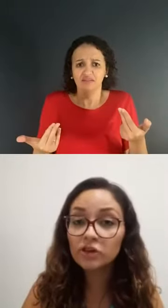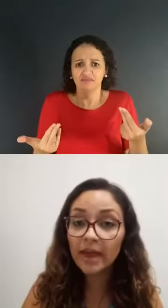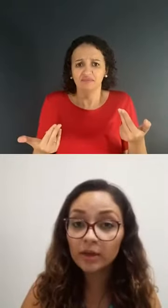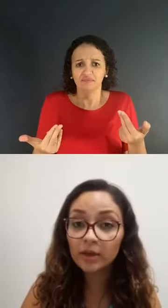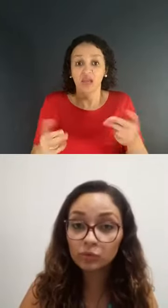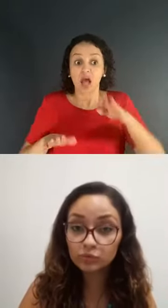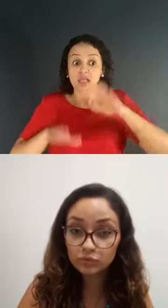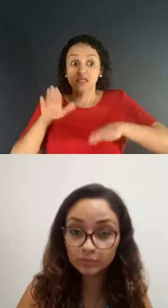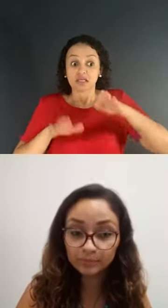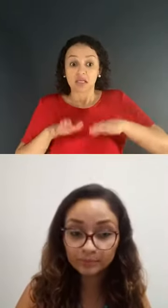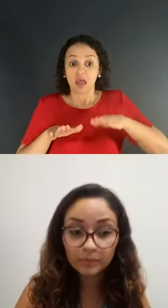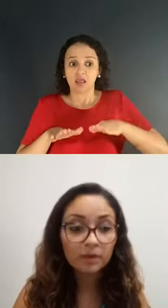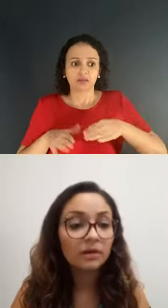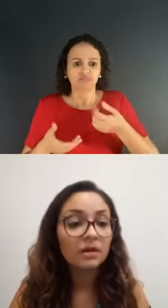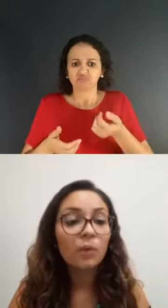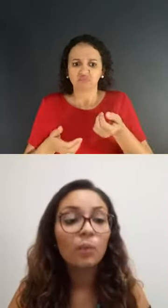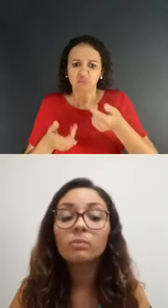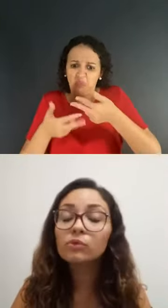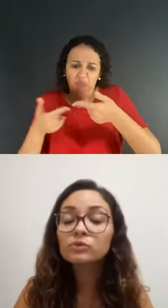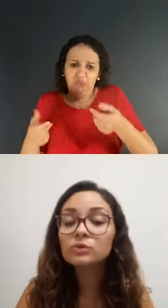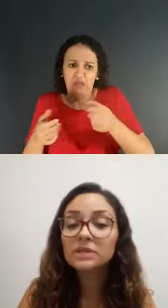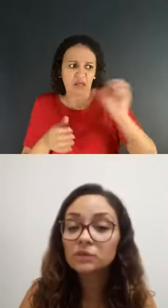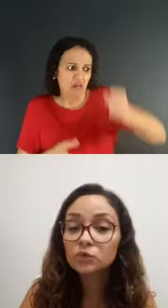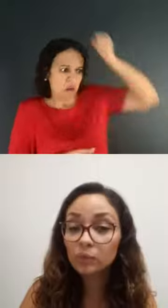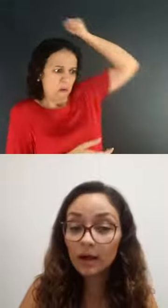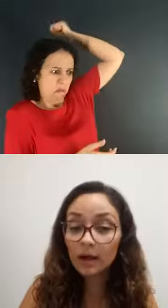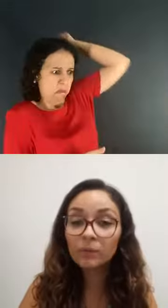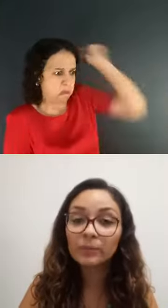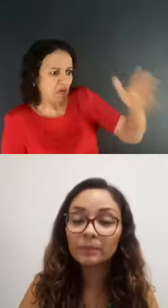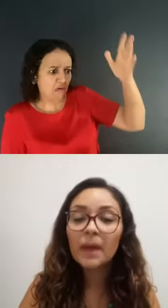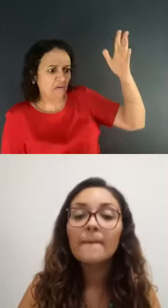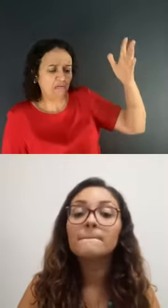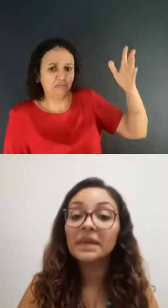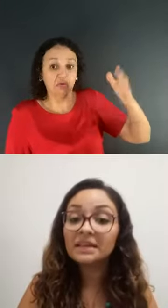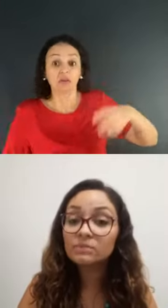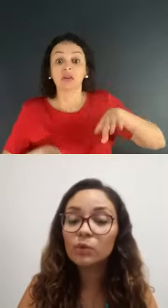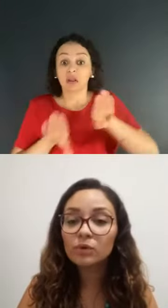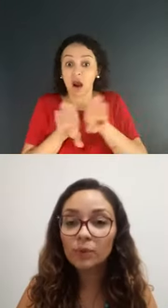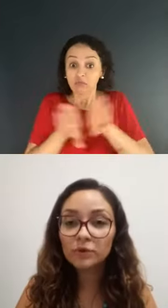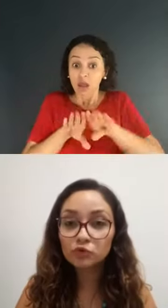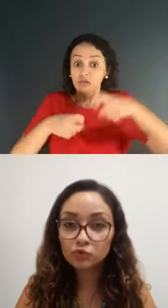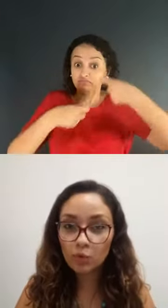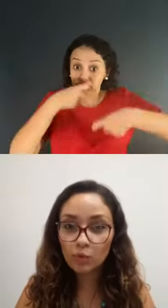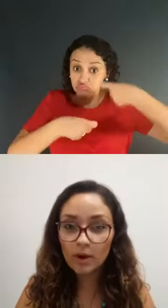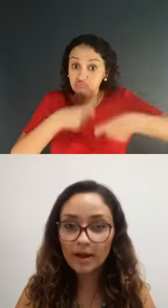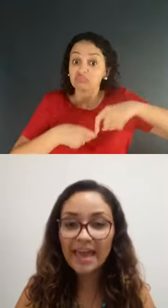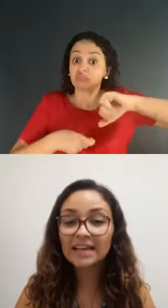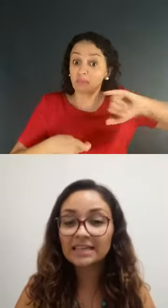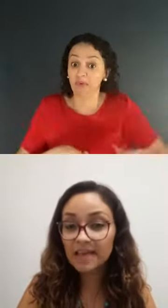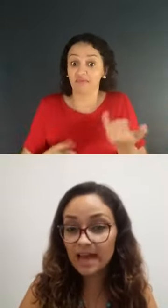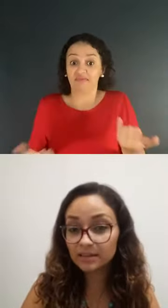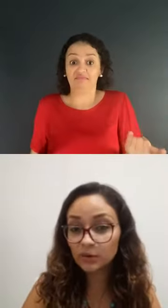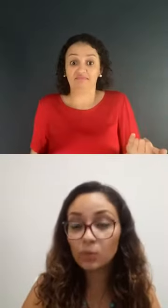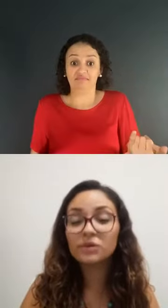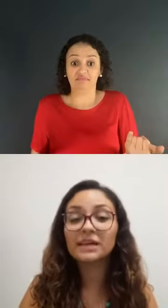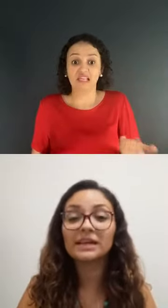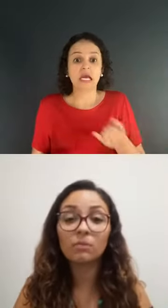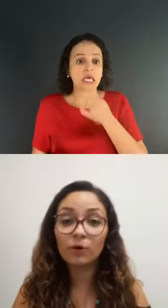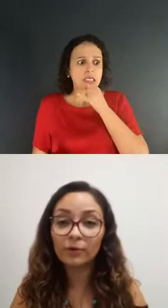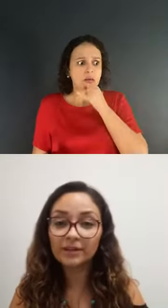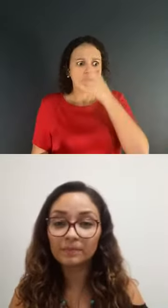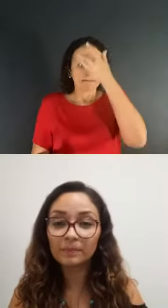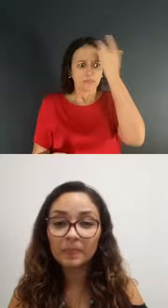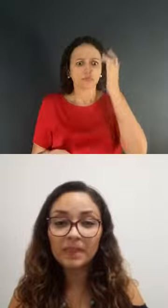com objetos, o abuso sexual, mesmo quando a pessoa é casada ou quando